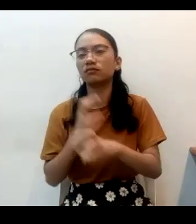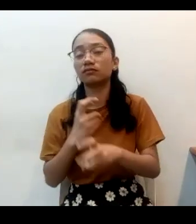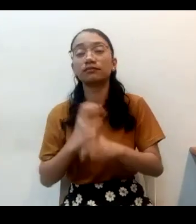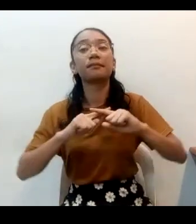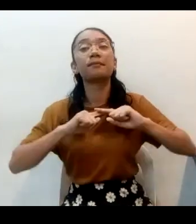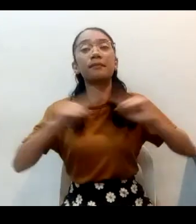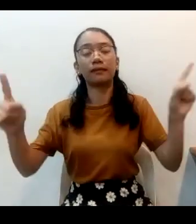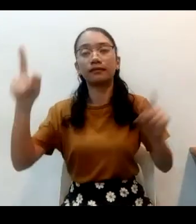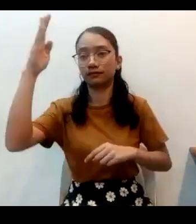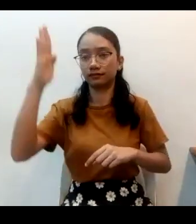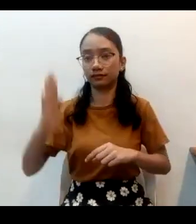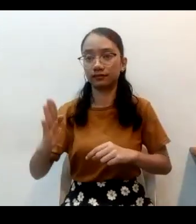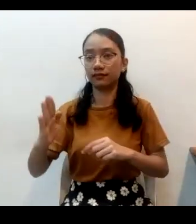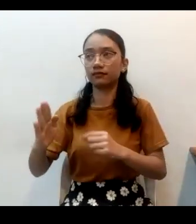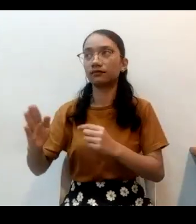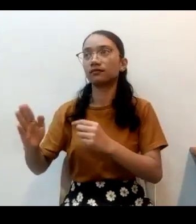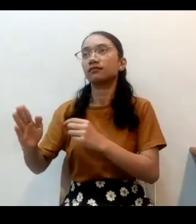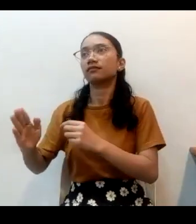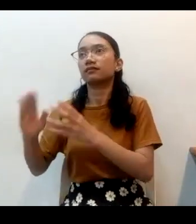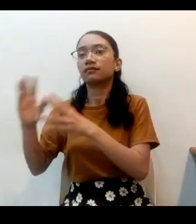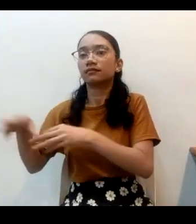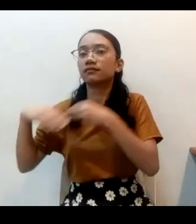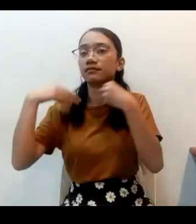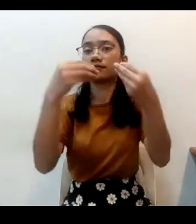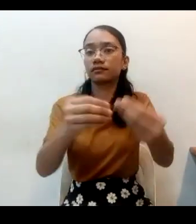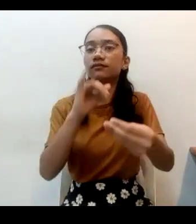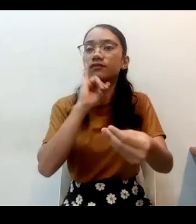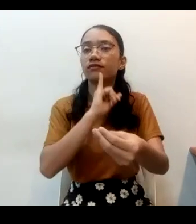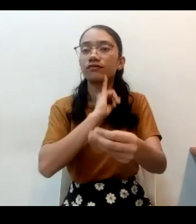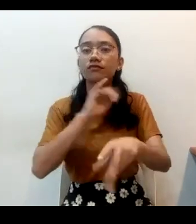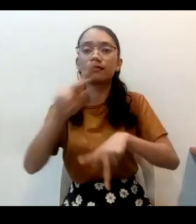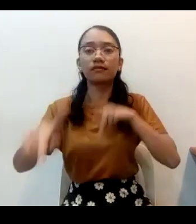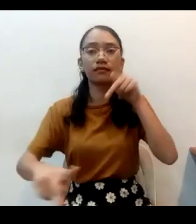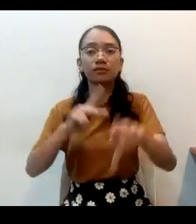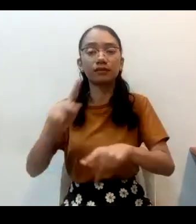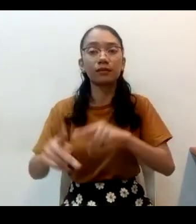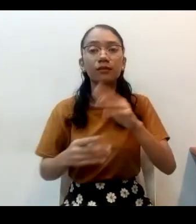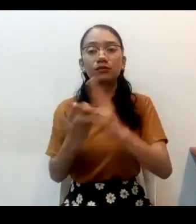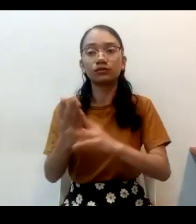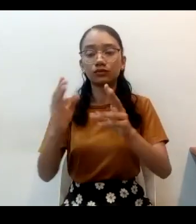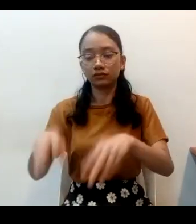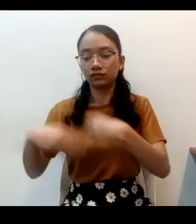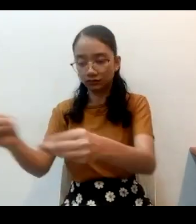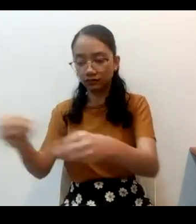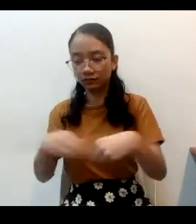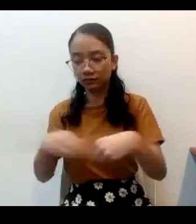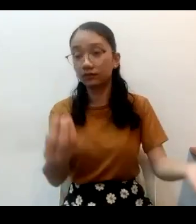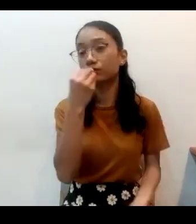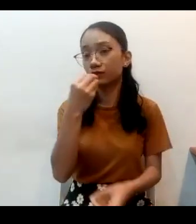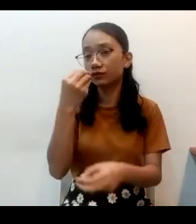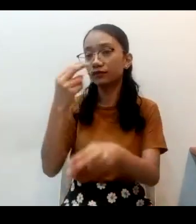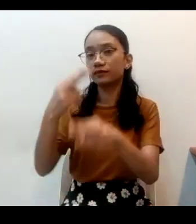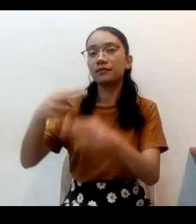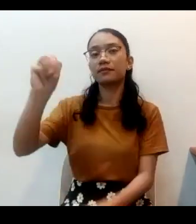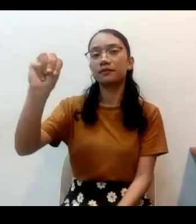God fed the Israelite through the manna. Ngunit yung Diyos po, kanya pong patuloy na pinapakain